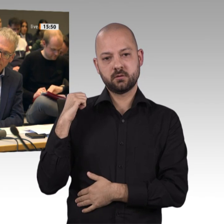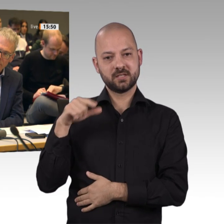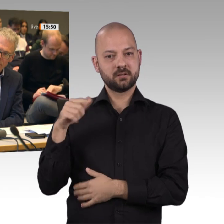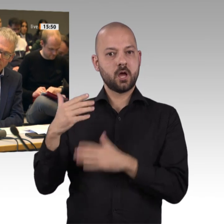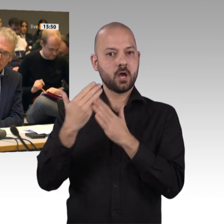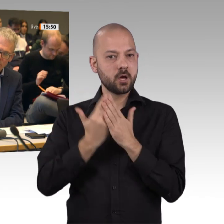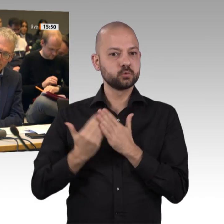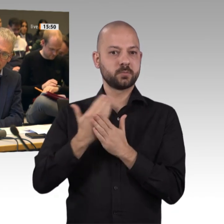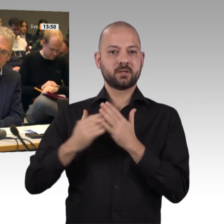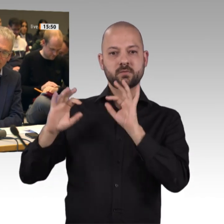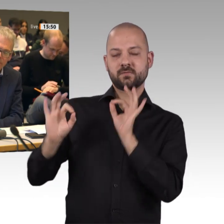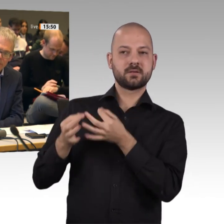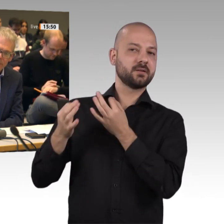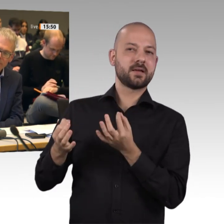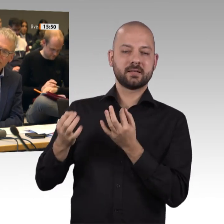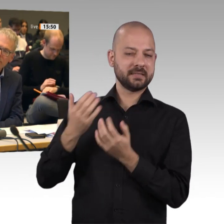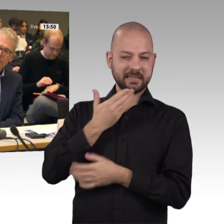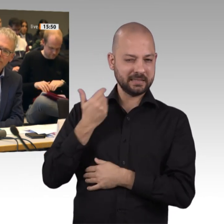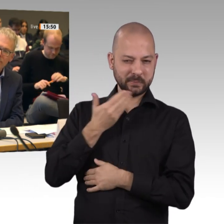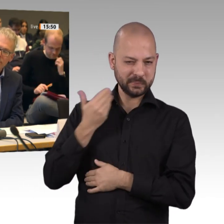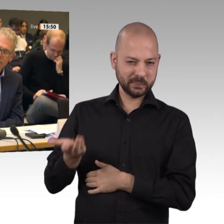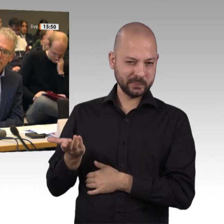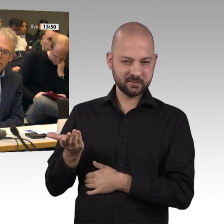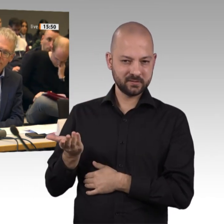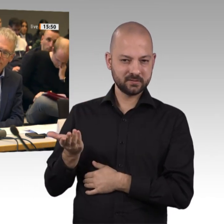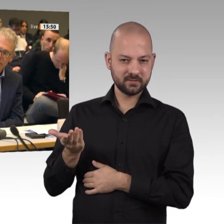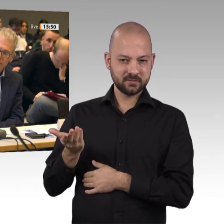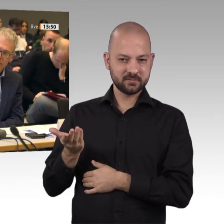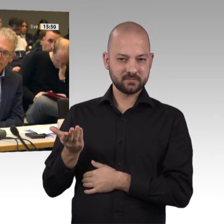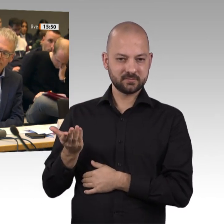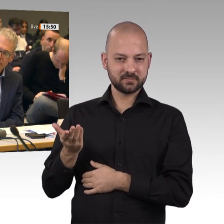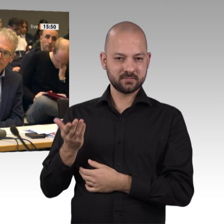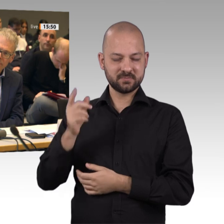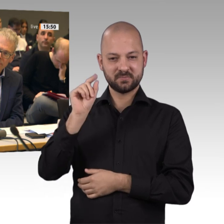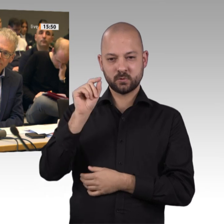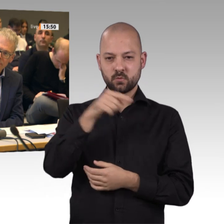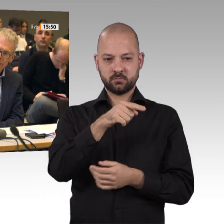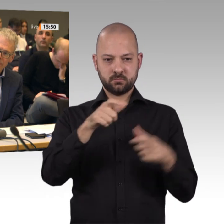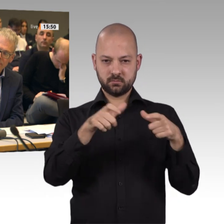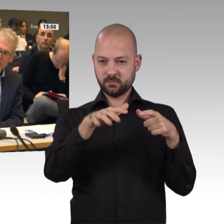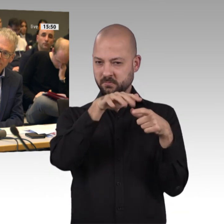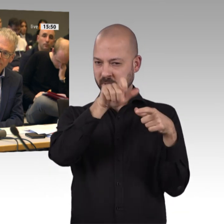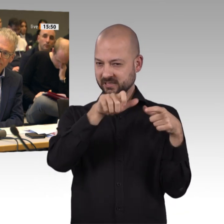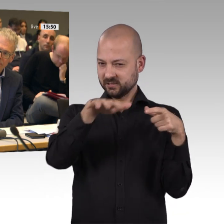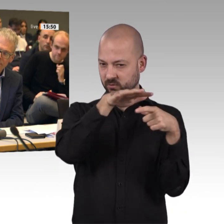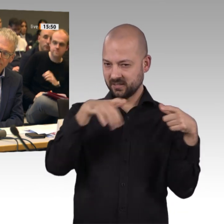Damit stellt sich ja dann schon die Frage, wie viele Personen überhaupt damit erreicht werden. Wir sagen, dass